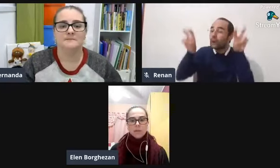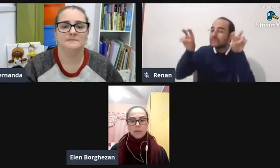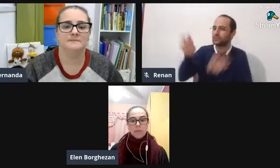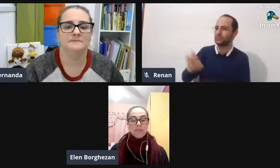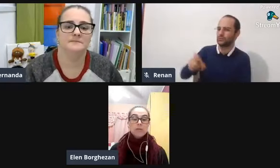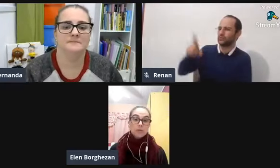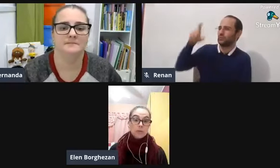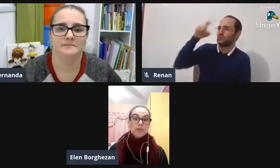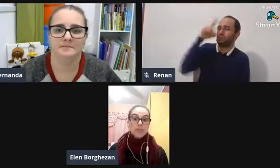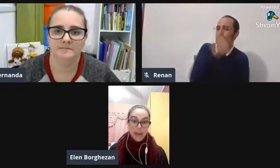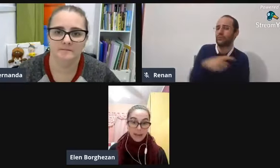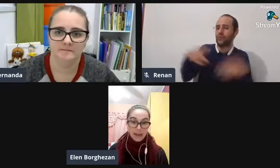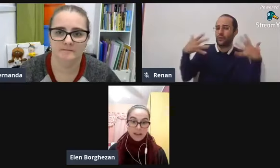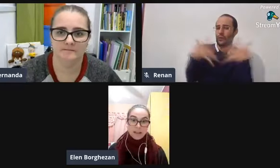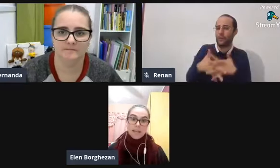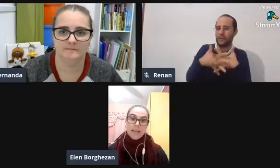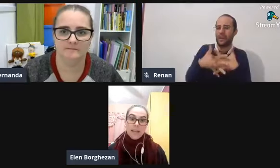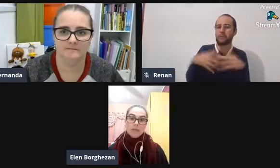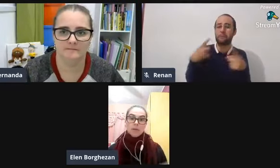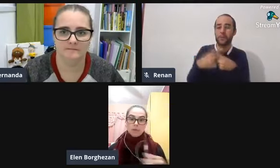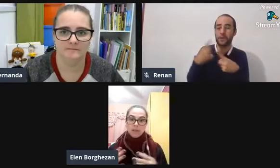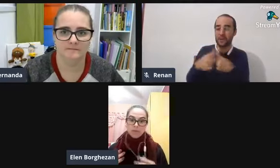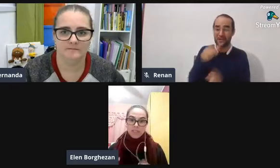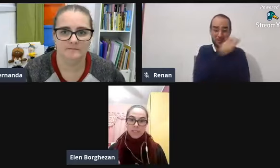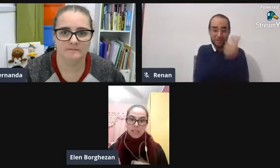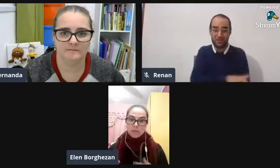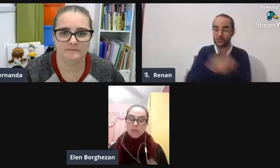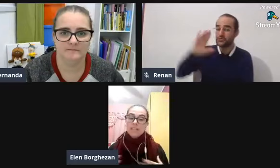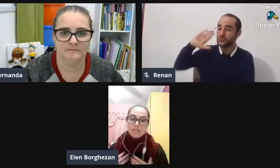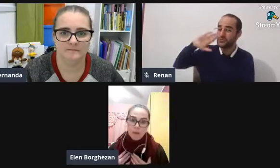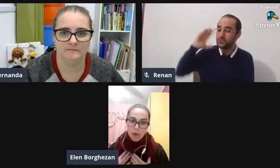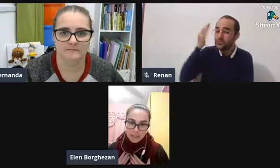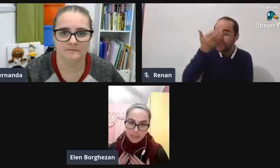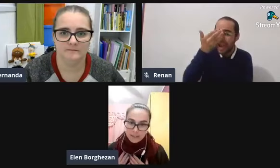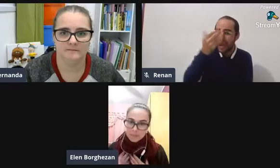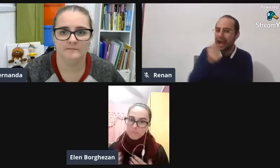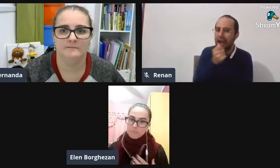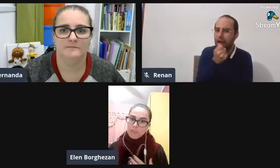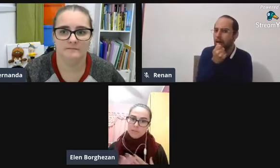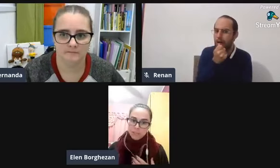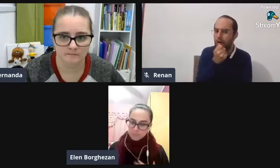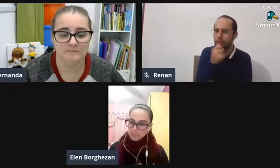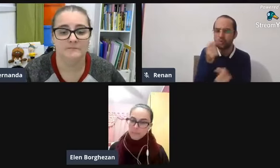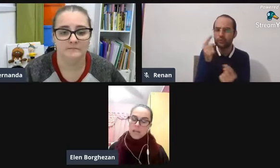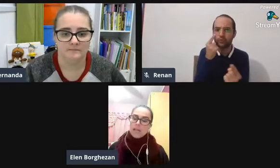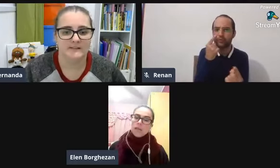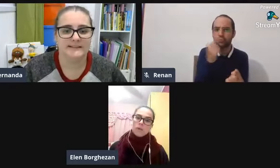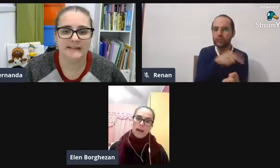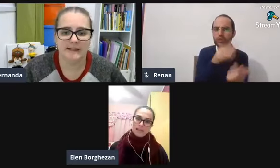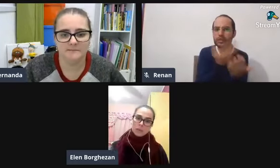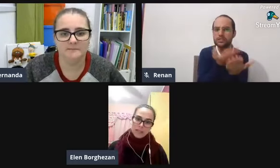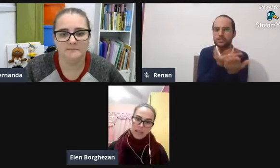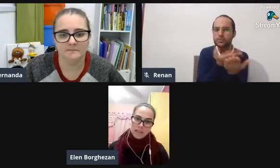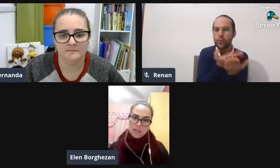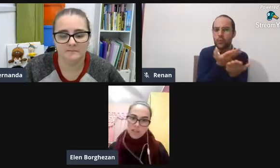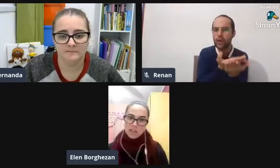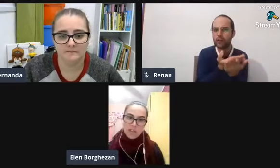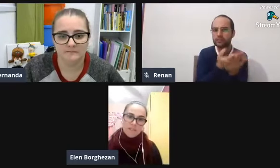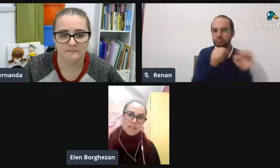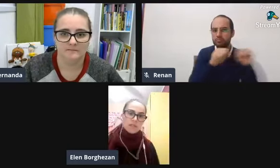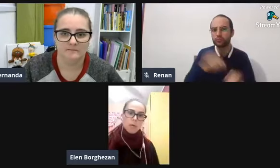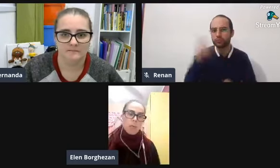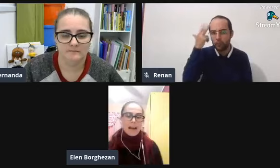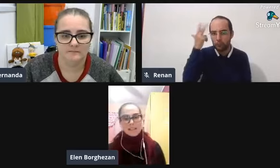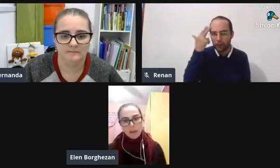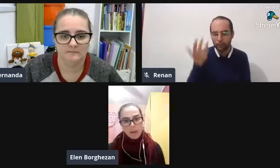assim, eu realmente surdo, cega, eu não vi na escola ainda, não vi. Sim. A surdez a gente